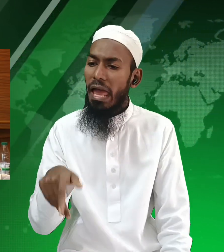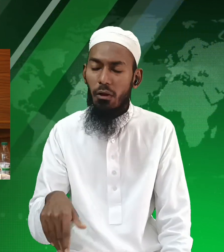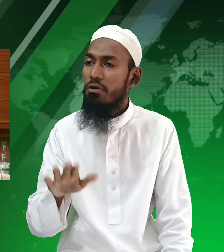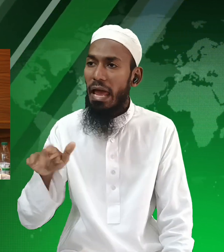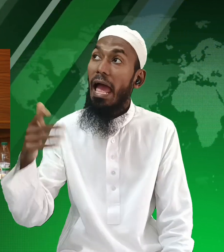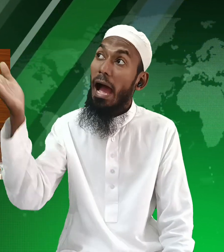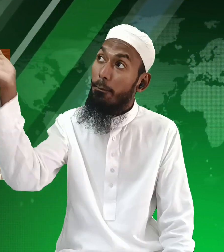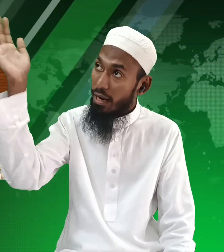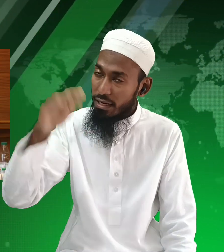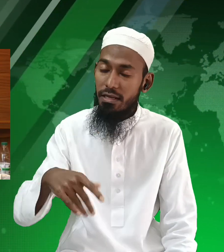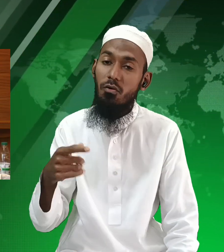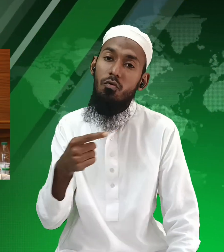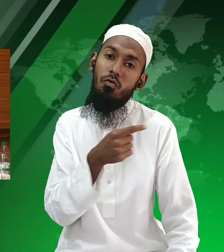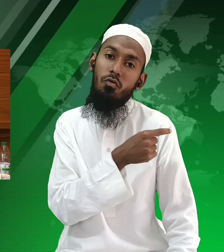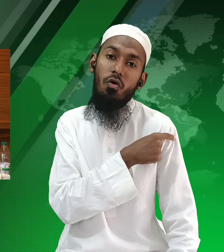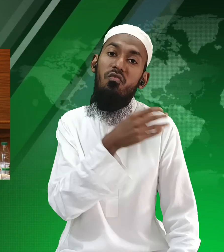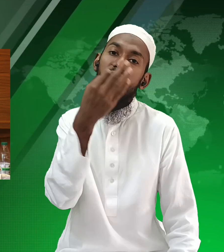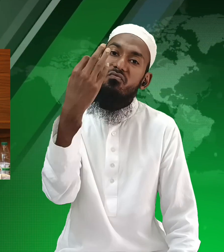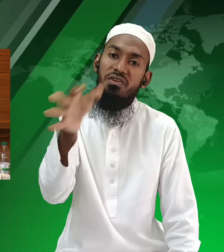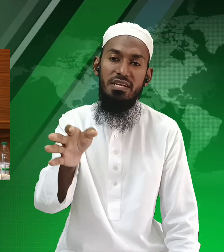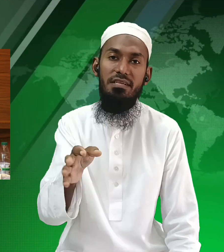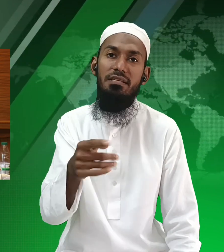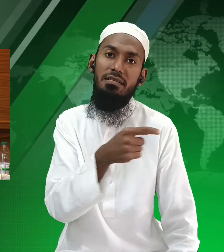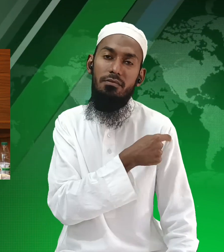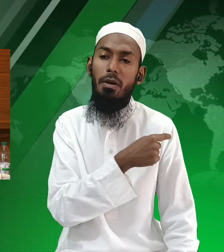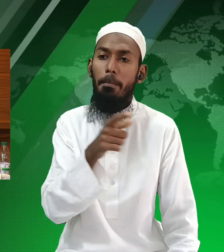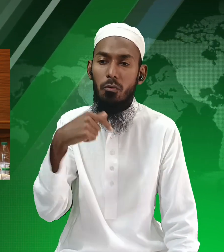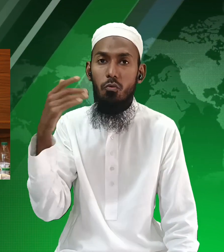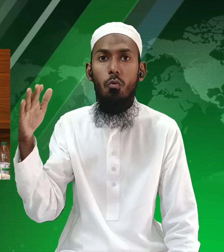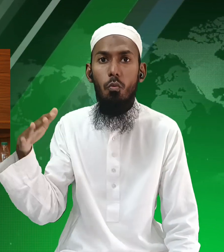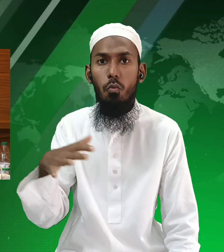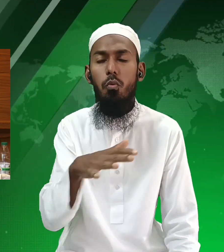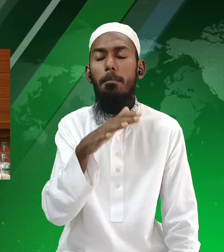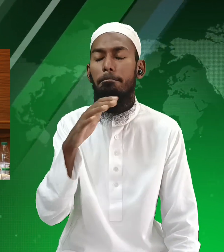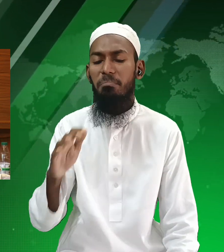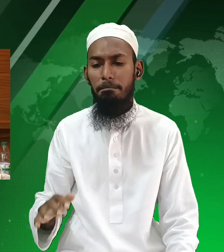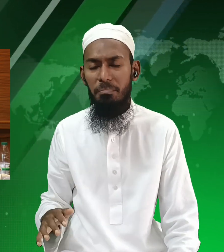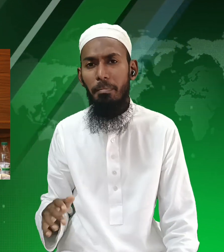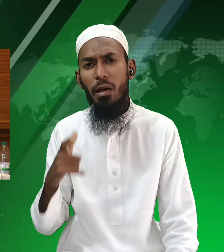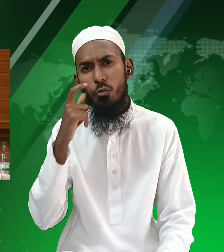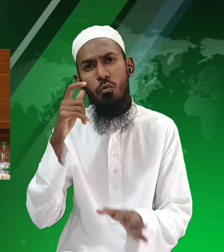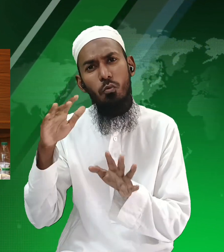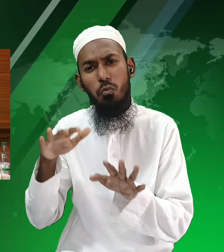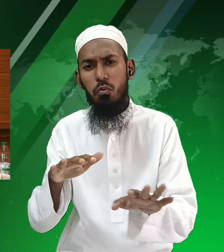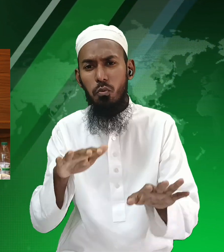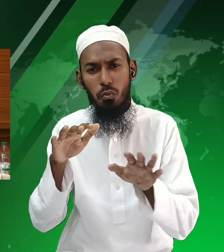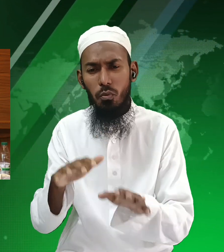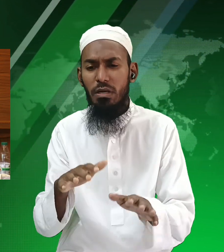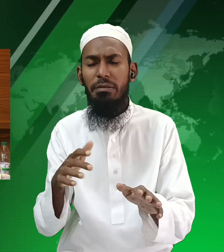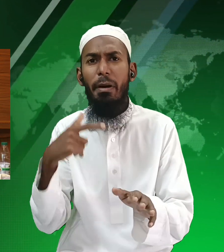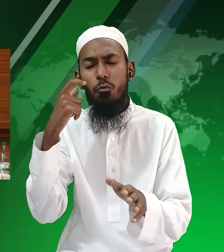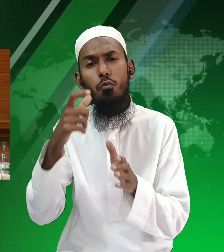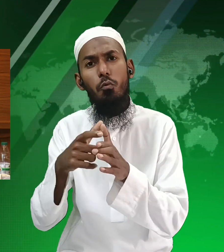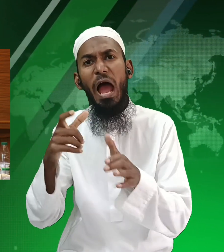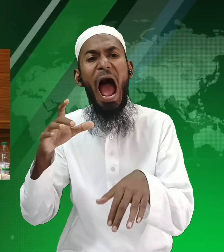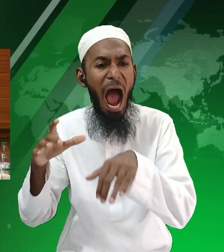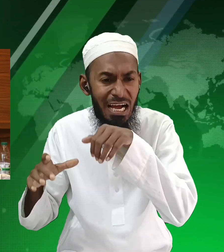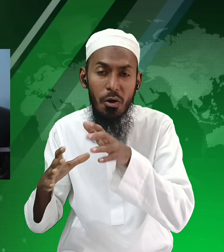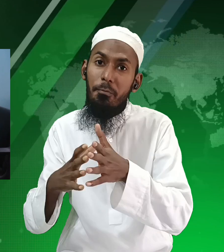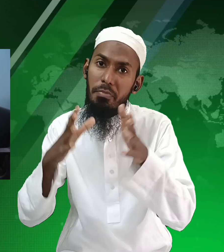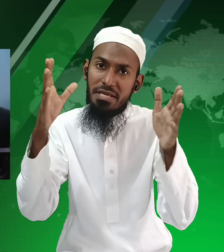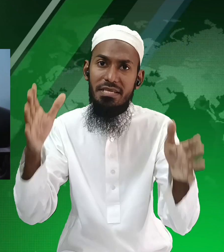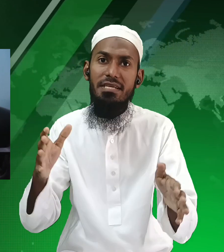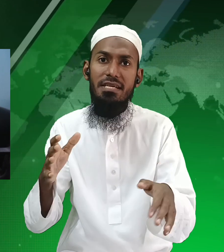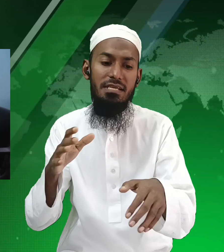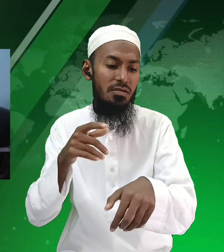জনগণ ছুটে আসতেছে। হ্যাঁ, তো সেই কারণে চাহিদার তুলনায় এই সরবরাহ সেরকম হচ্ছে